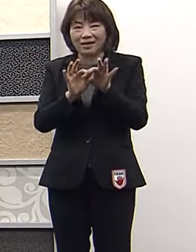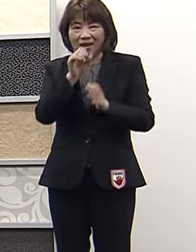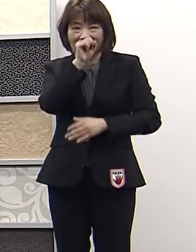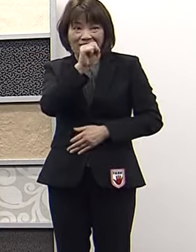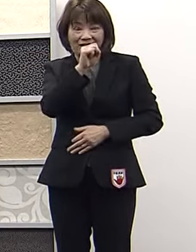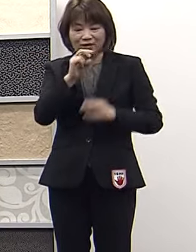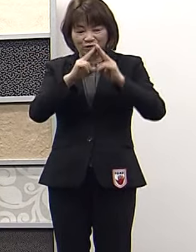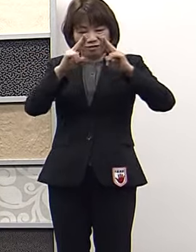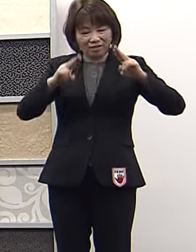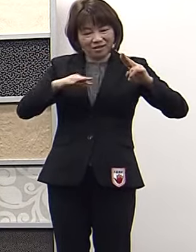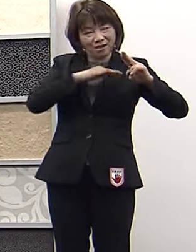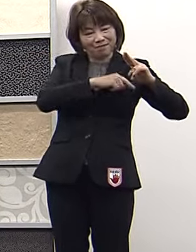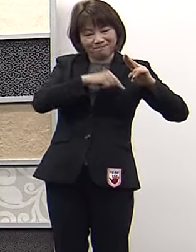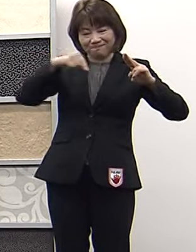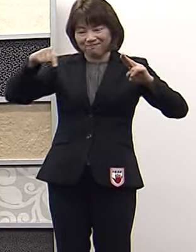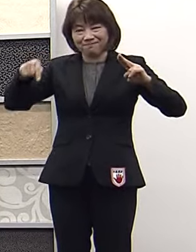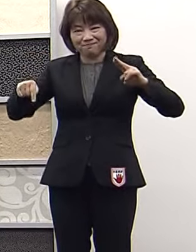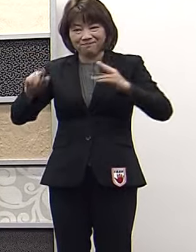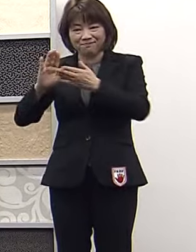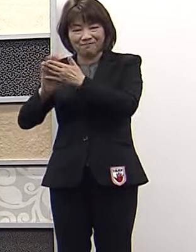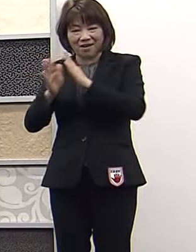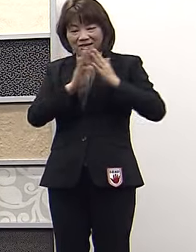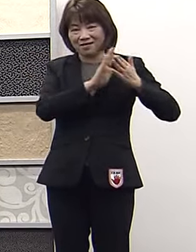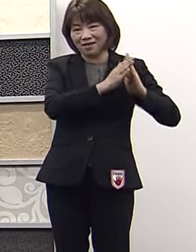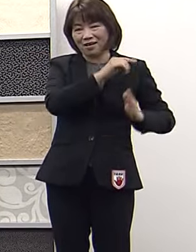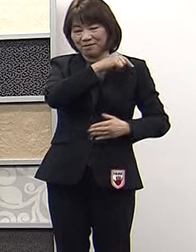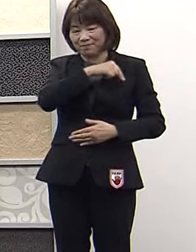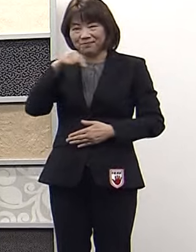囲むです両県として、